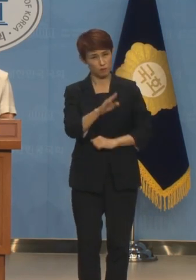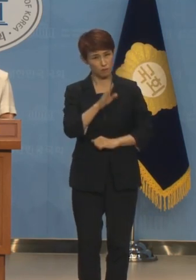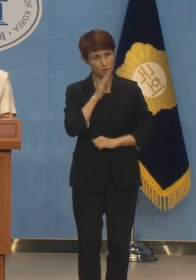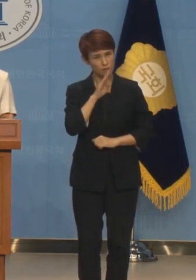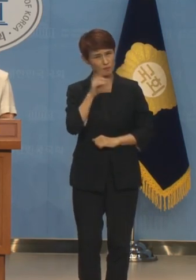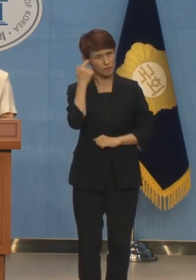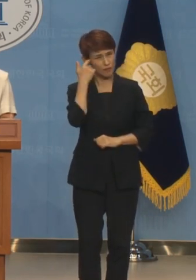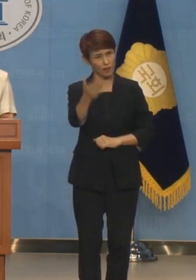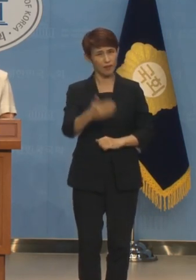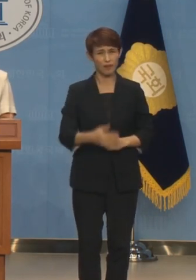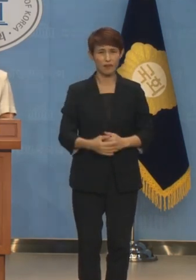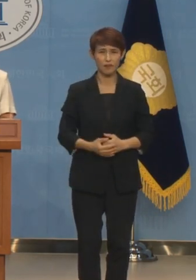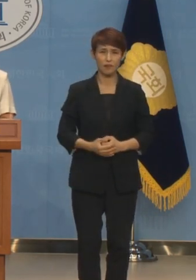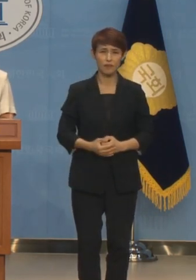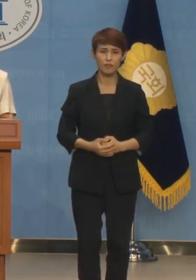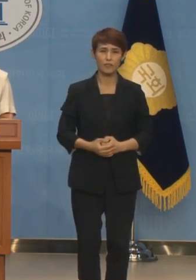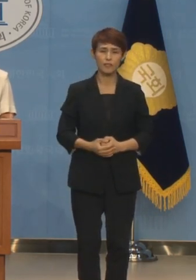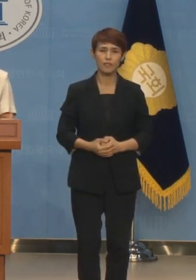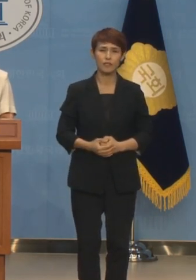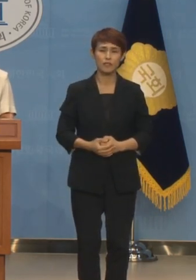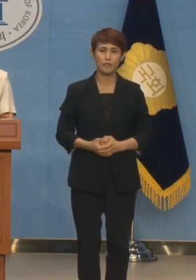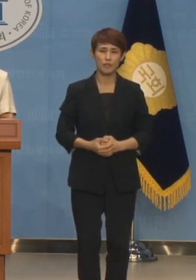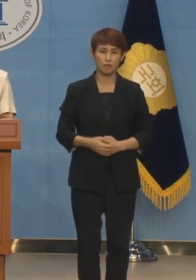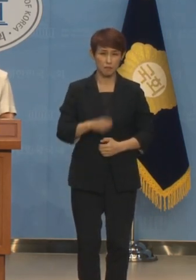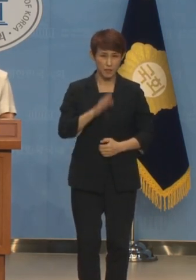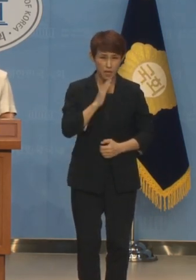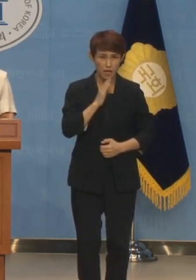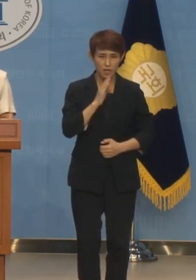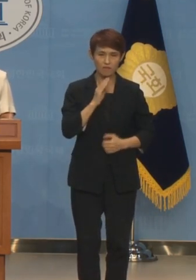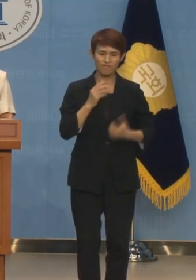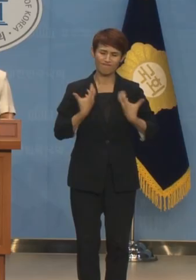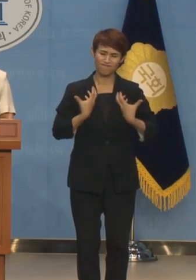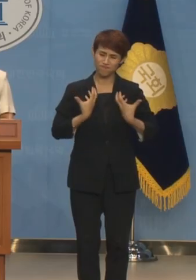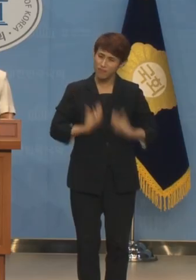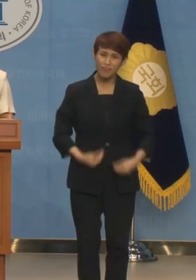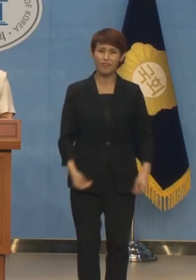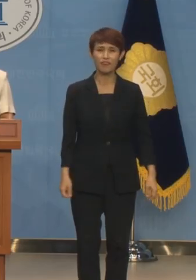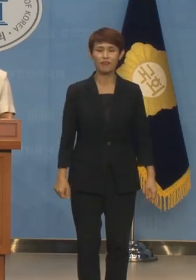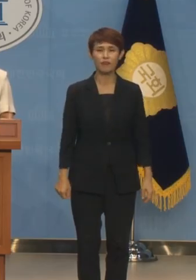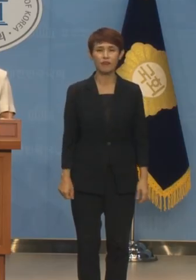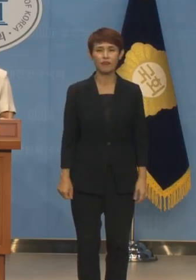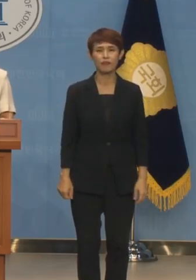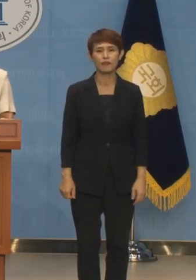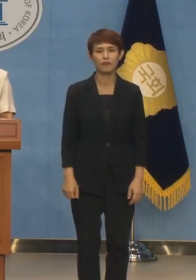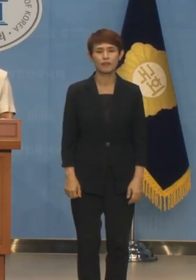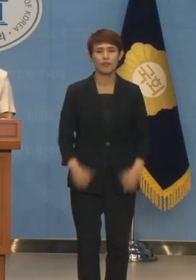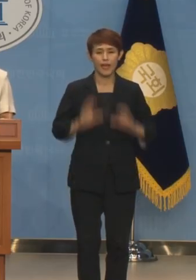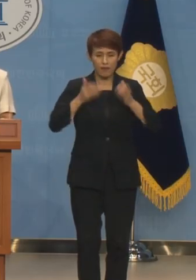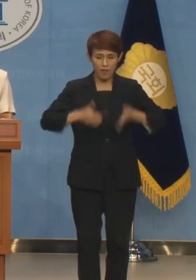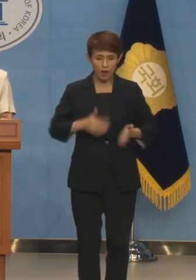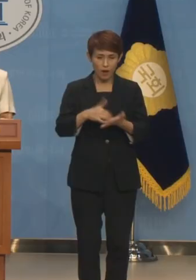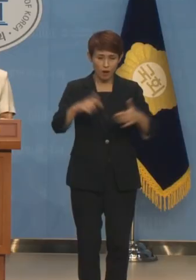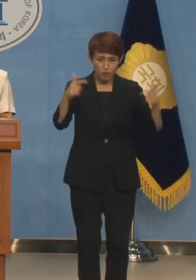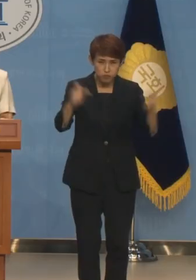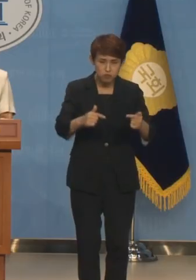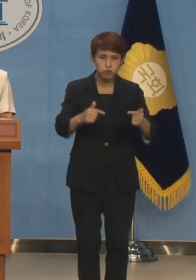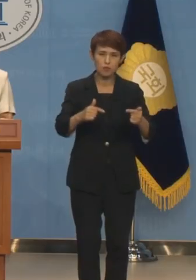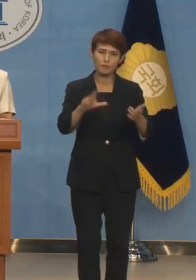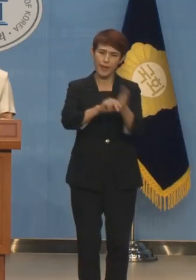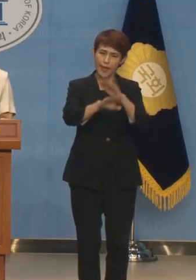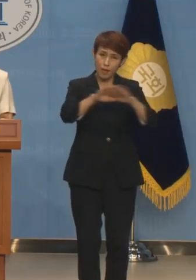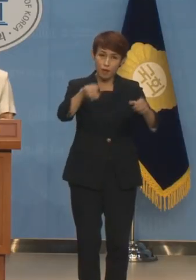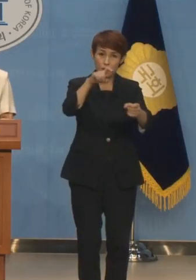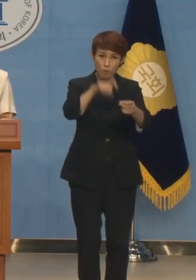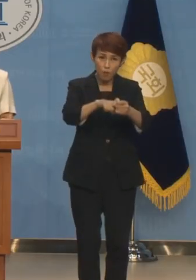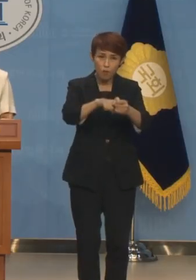저출생 종합대책인가요? 그렇다면 실망이 큽니다. 저출생 위기 극복을 위한